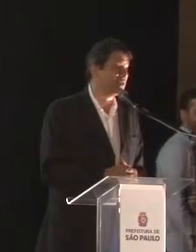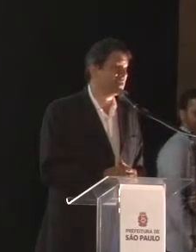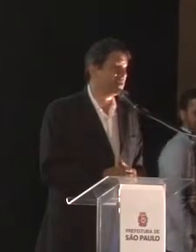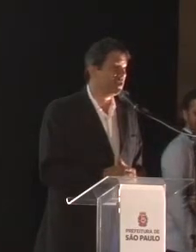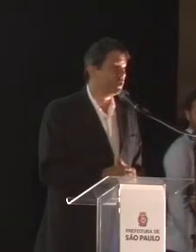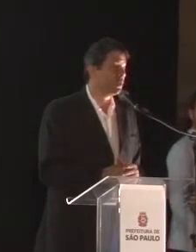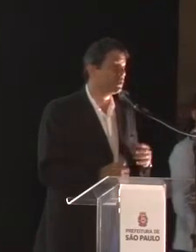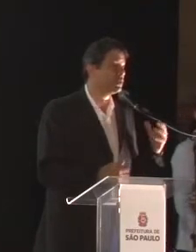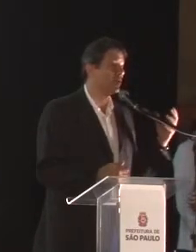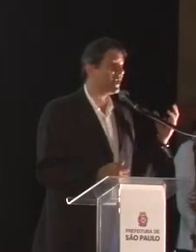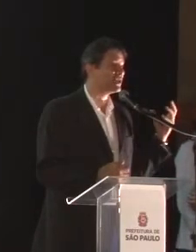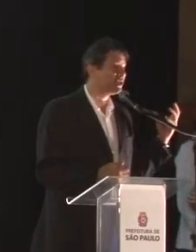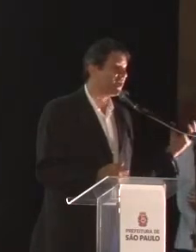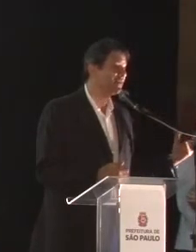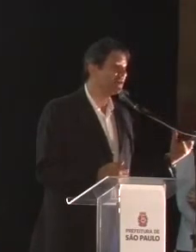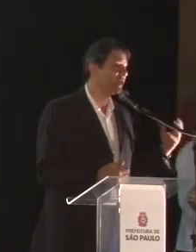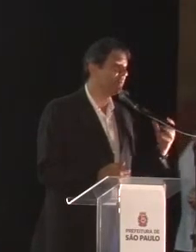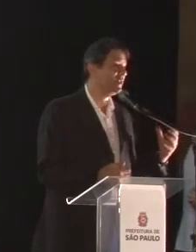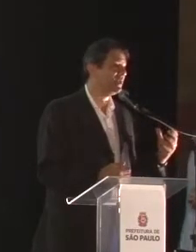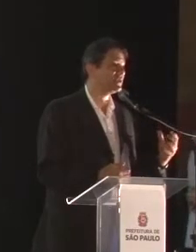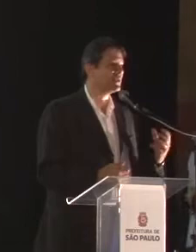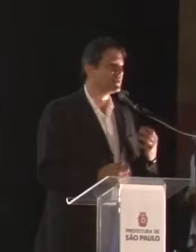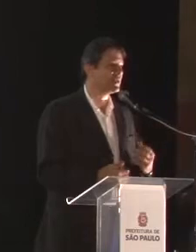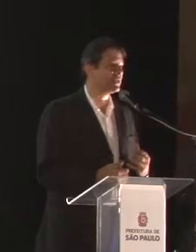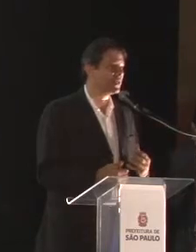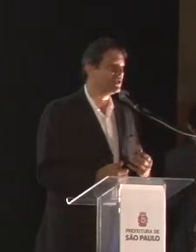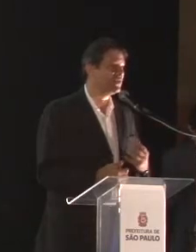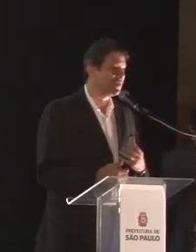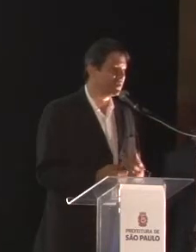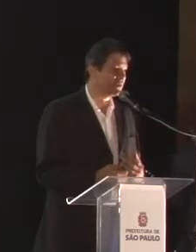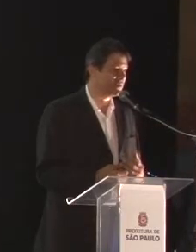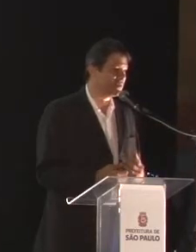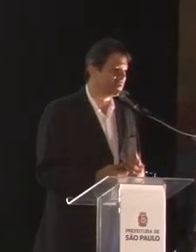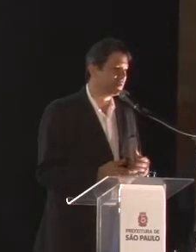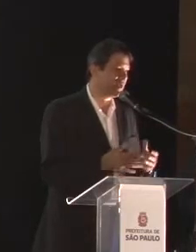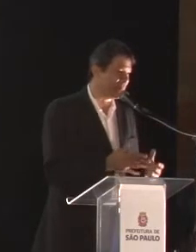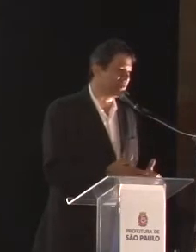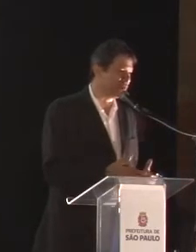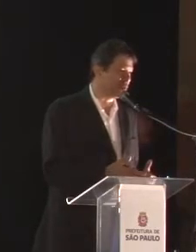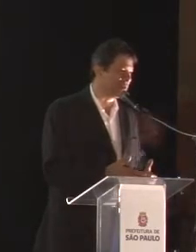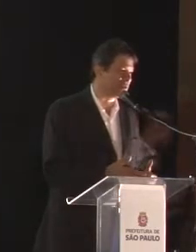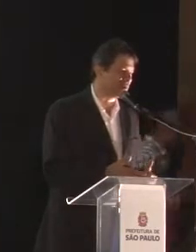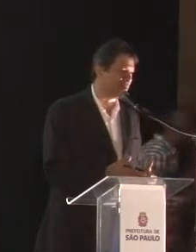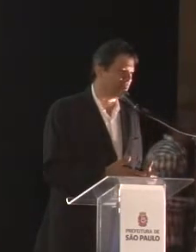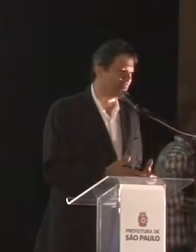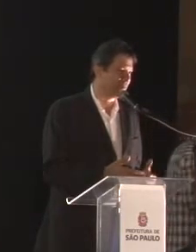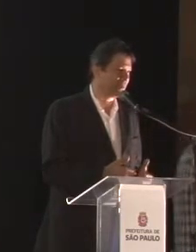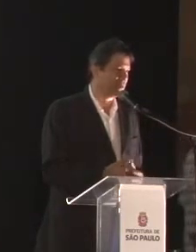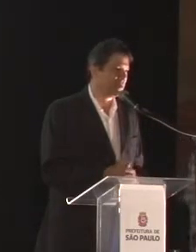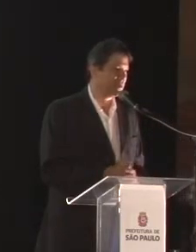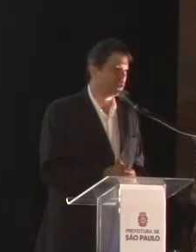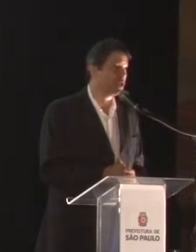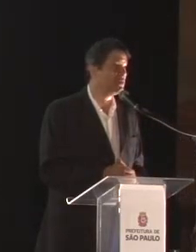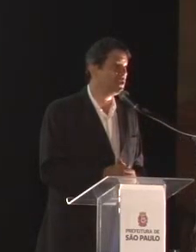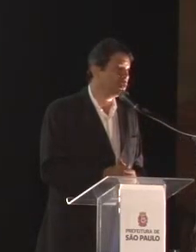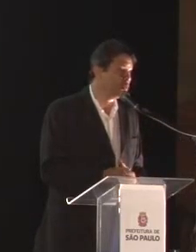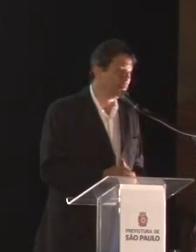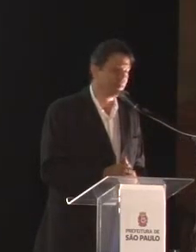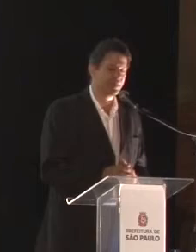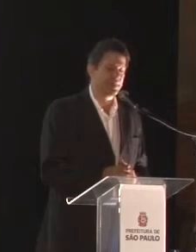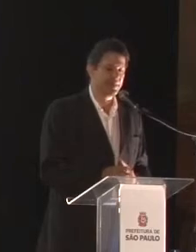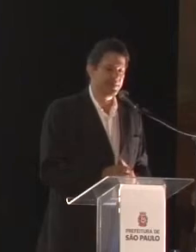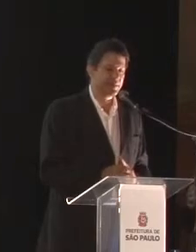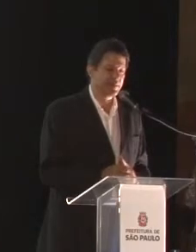conhecer quando era chefe de gabinete da Secretaria de Finanças da Prefeitura de São Paulo, em